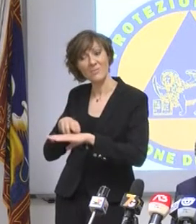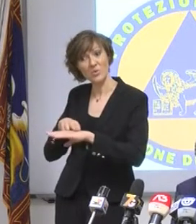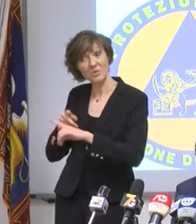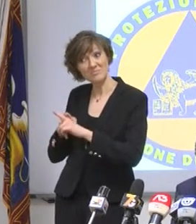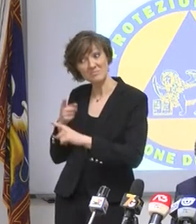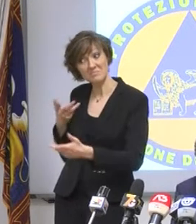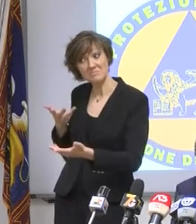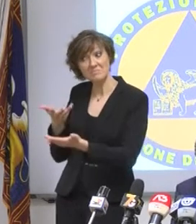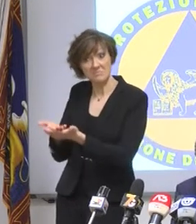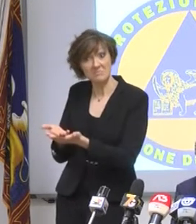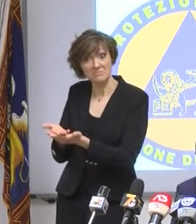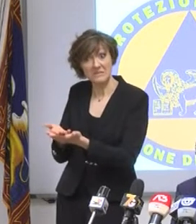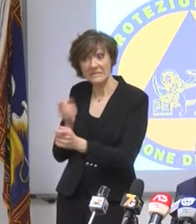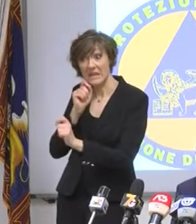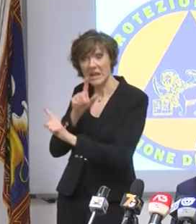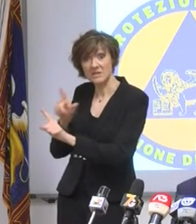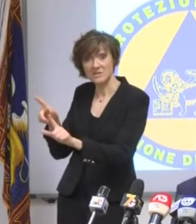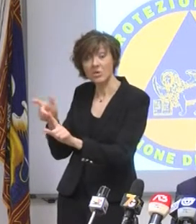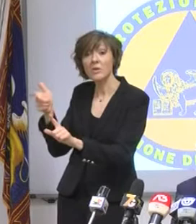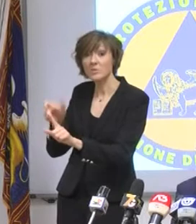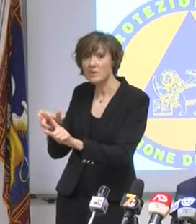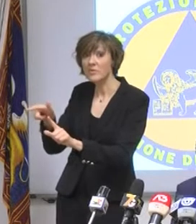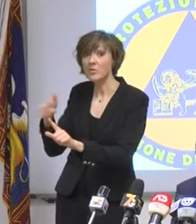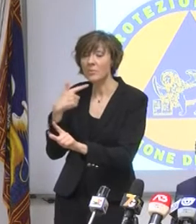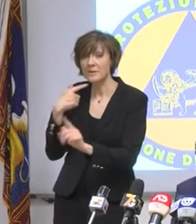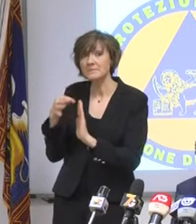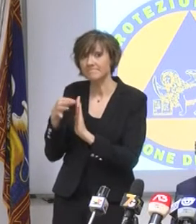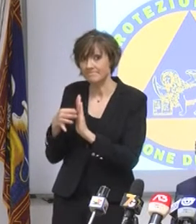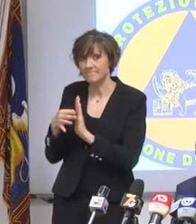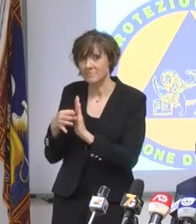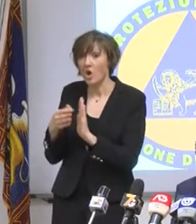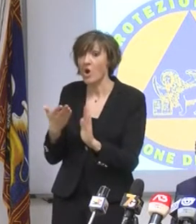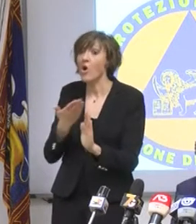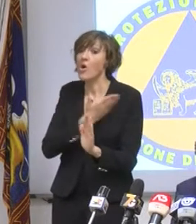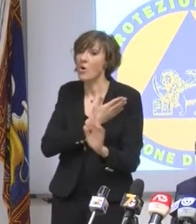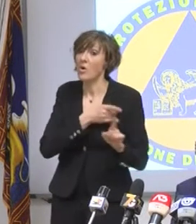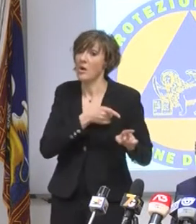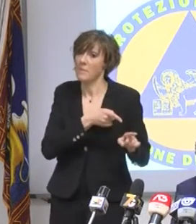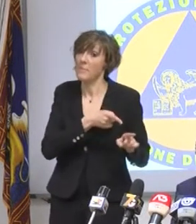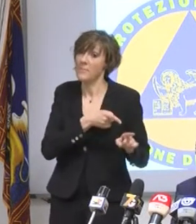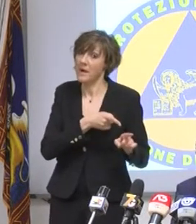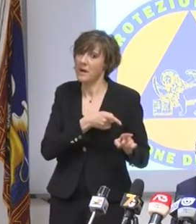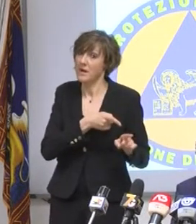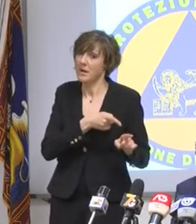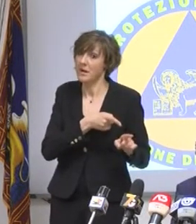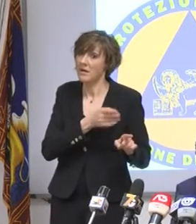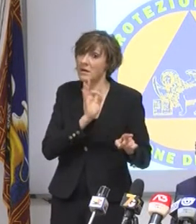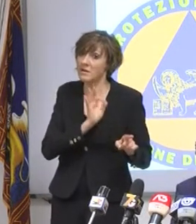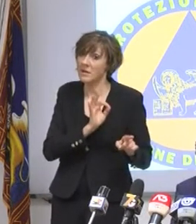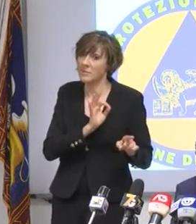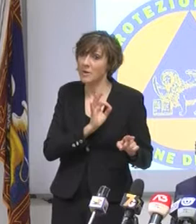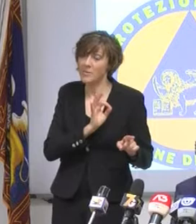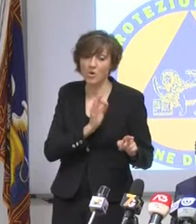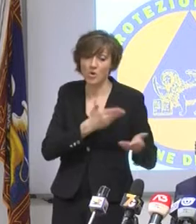ravvisiamo i profili per una colpevolezza da parte di questa persona che partono dalla